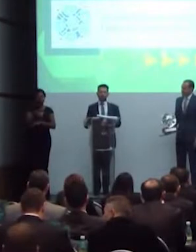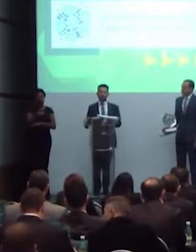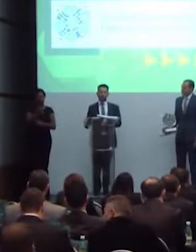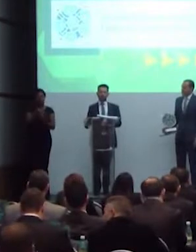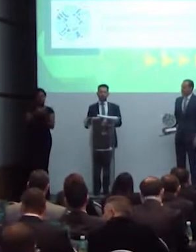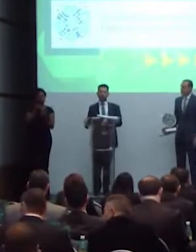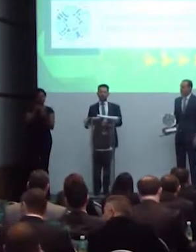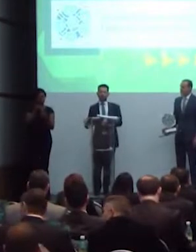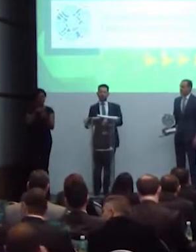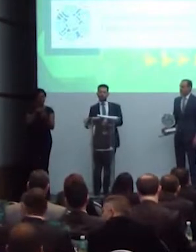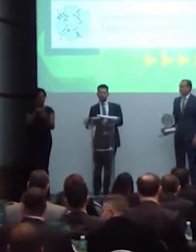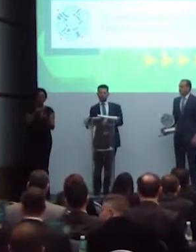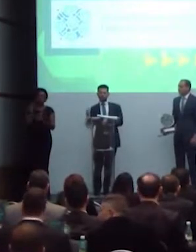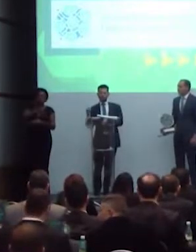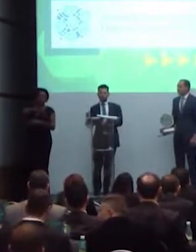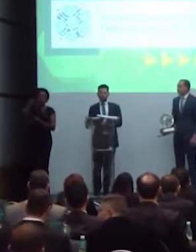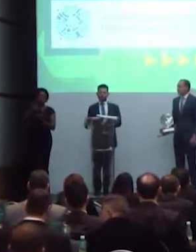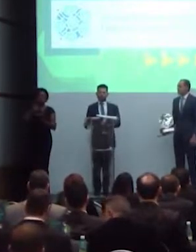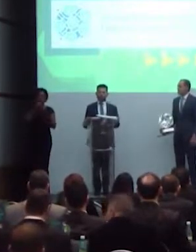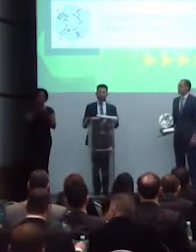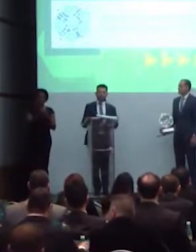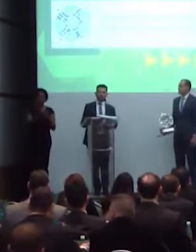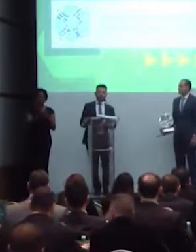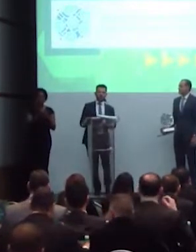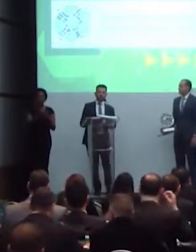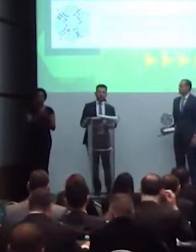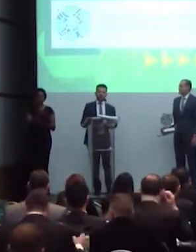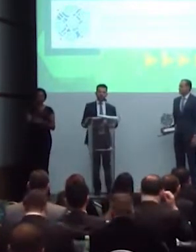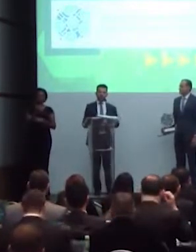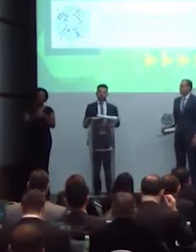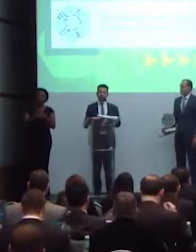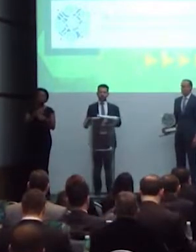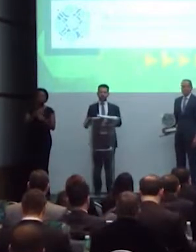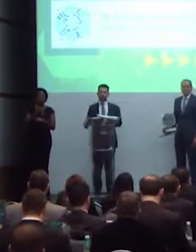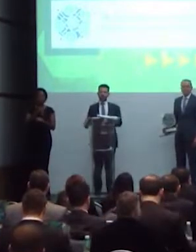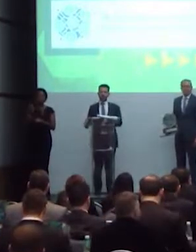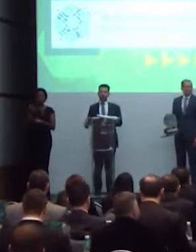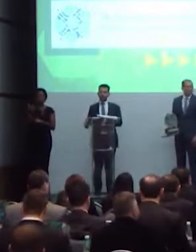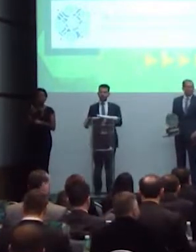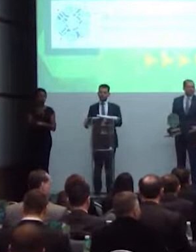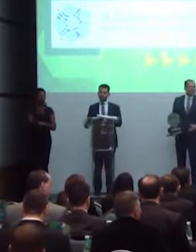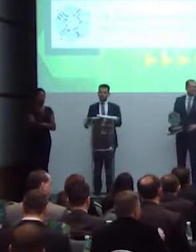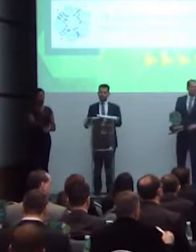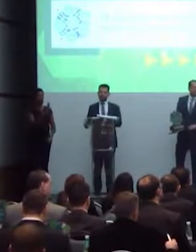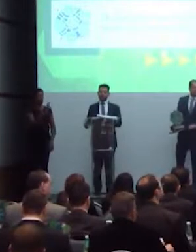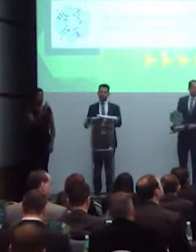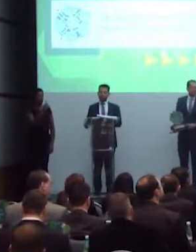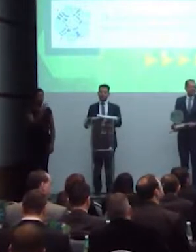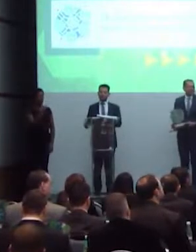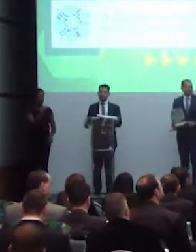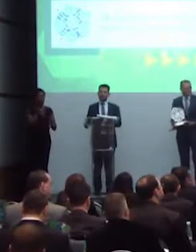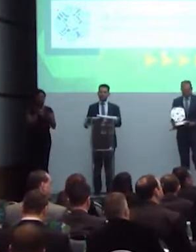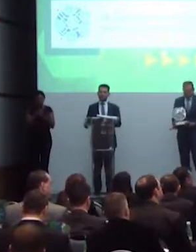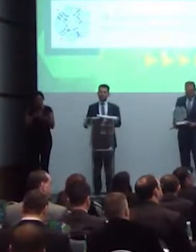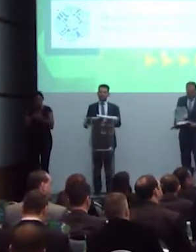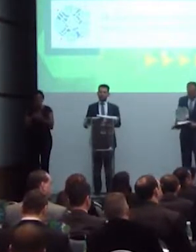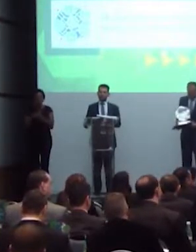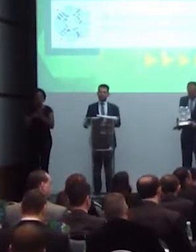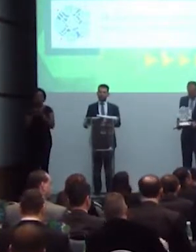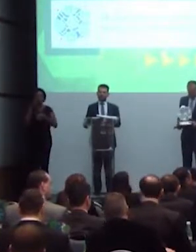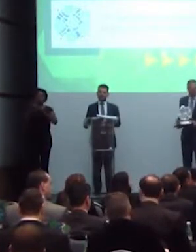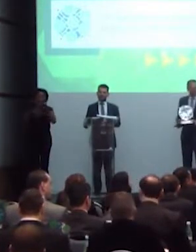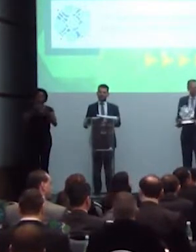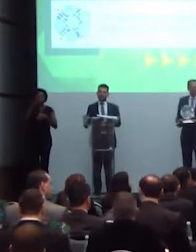O troféu Frotas e Fretes Verdes 2022 foi para Ricardo de Freitas Valejo, pesquisador e consultor